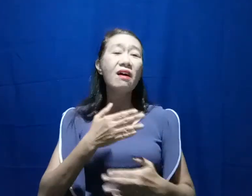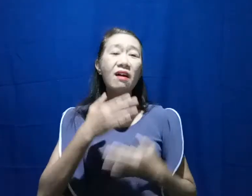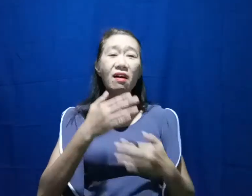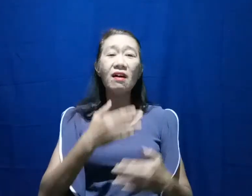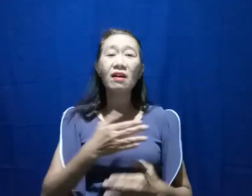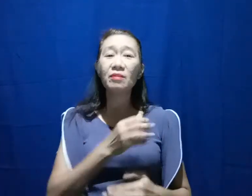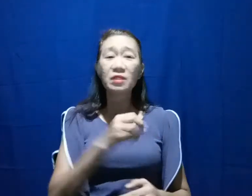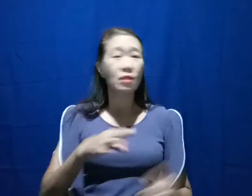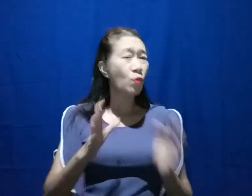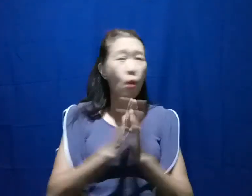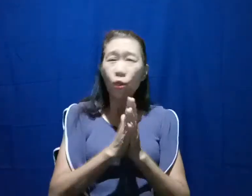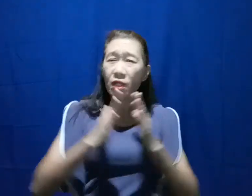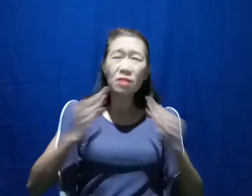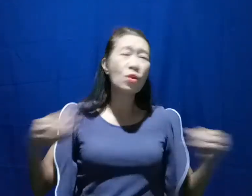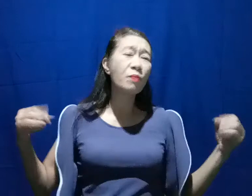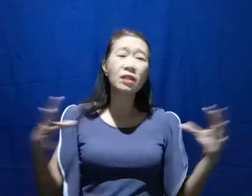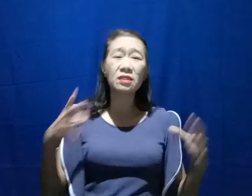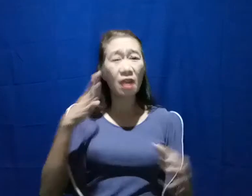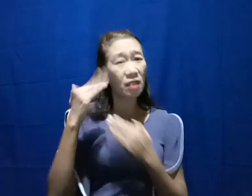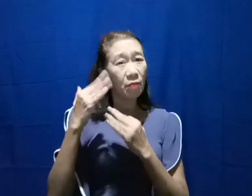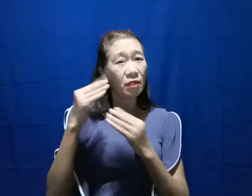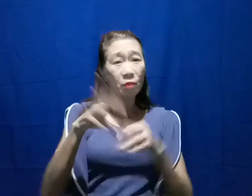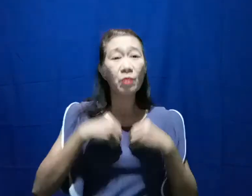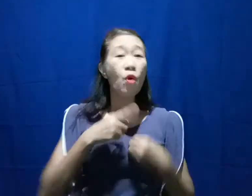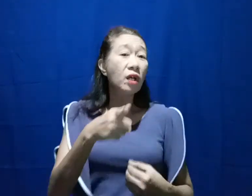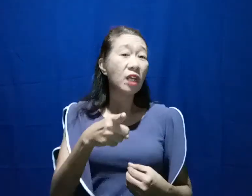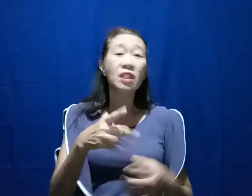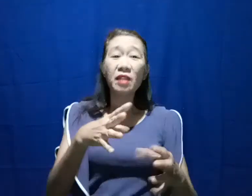Pagmamahal parang sangko, nang sobrang salay Ang gabi mo, aking inaalay